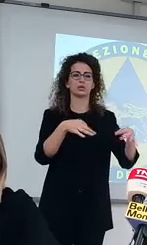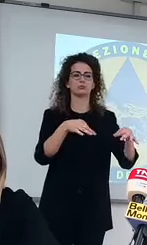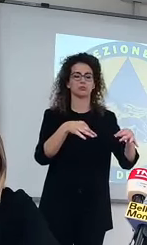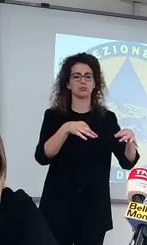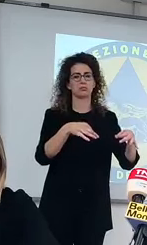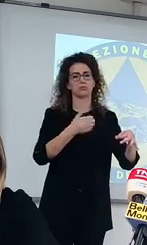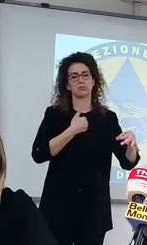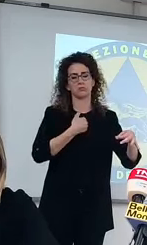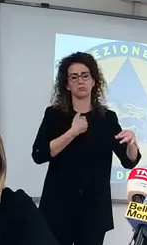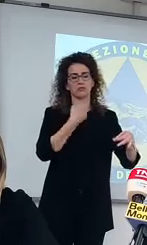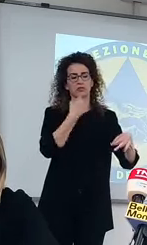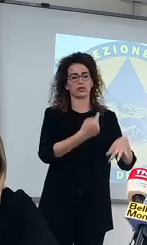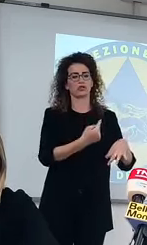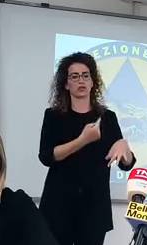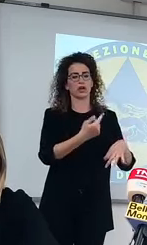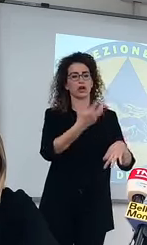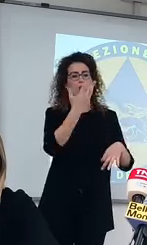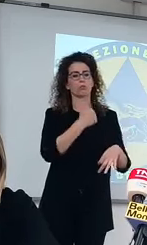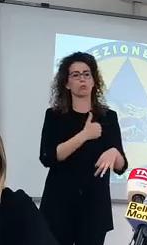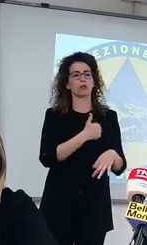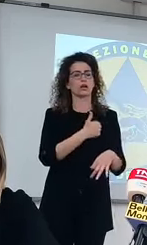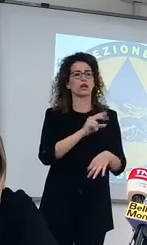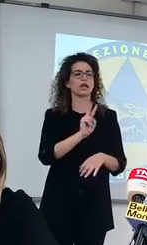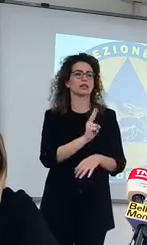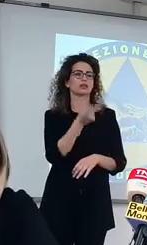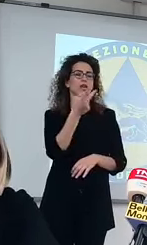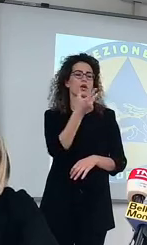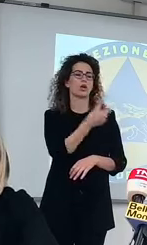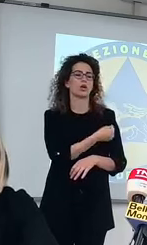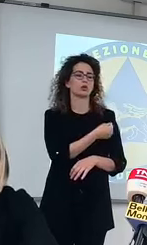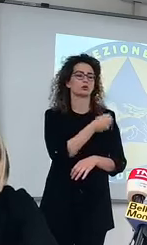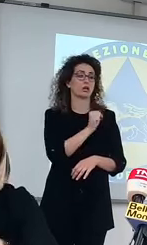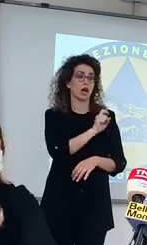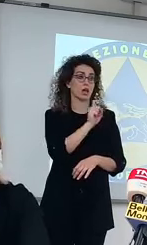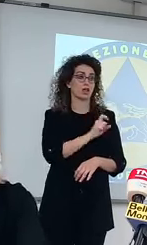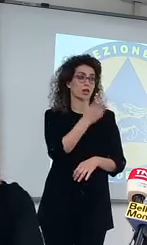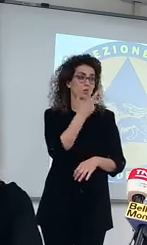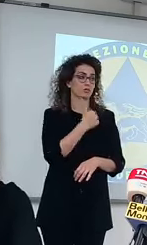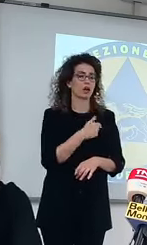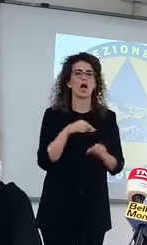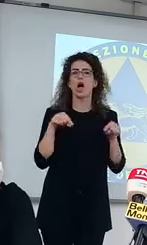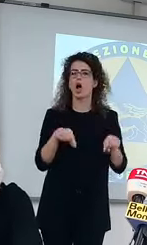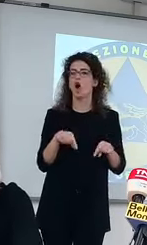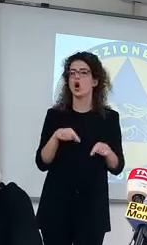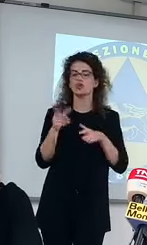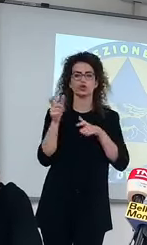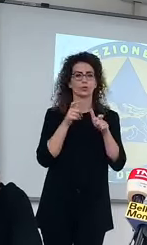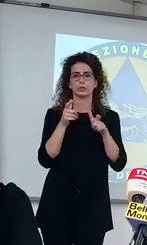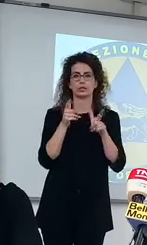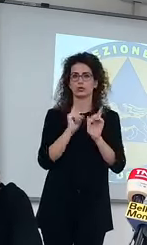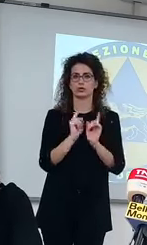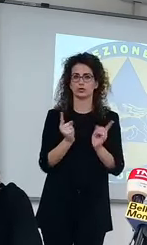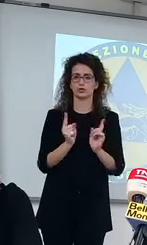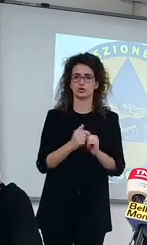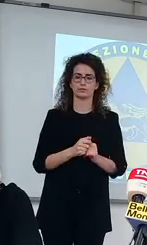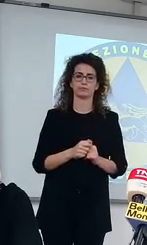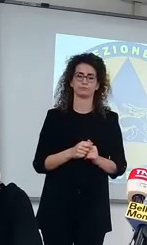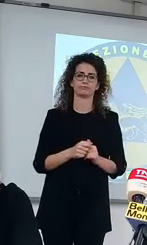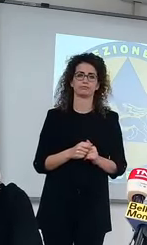volesse farsi il richiamo con AstraZeneca? Ad oggi noi non abbiamo comunicazioni.